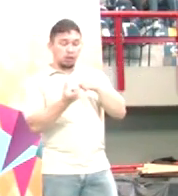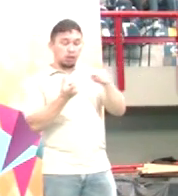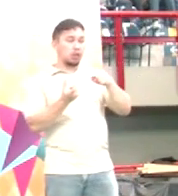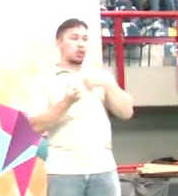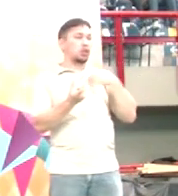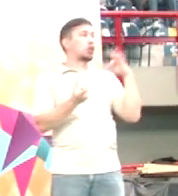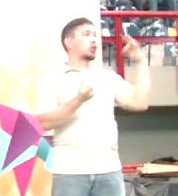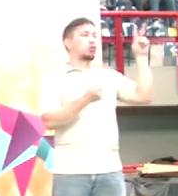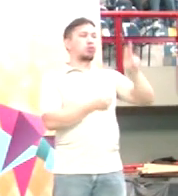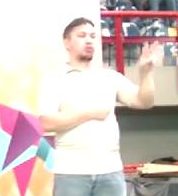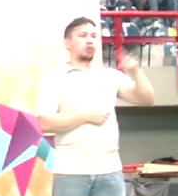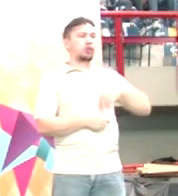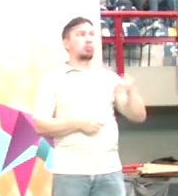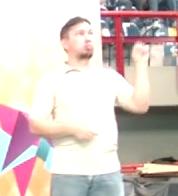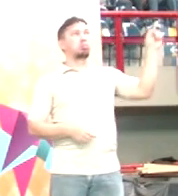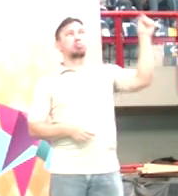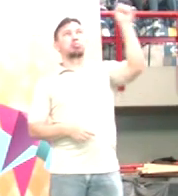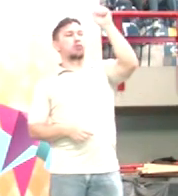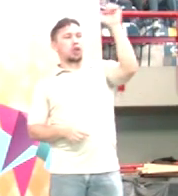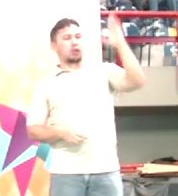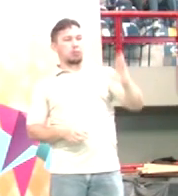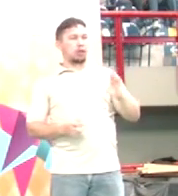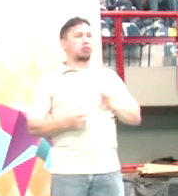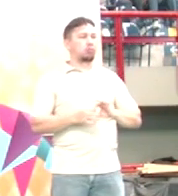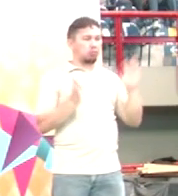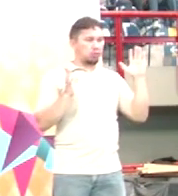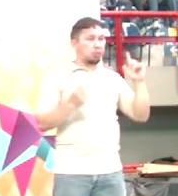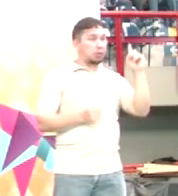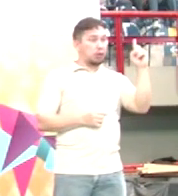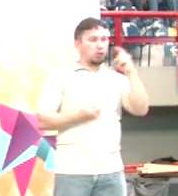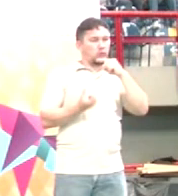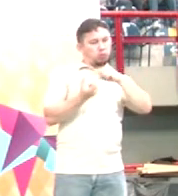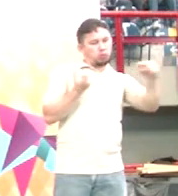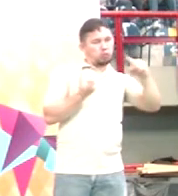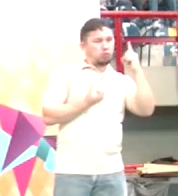contemporânea. Outra pergunta.